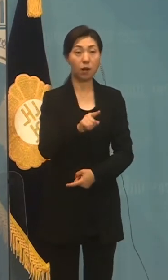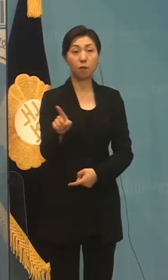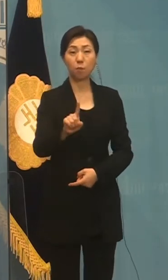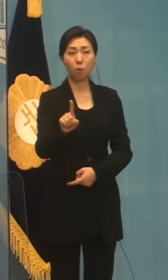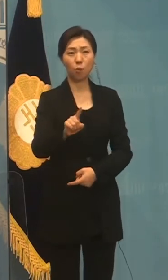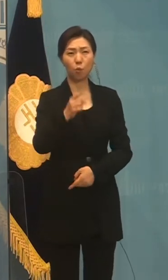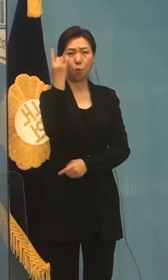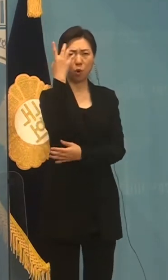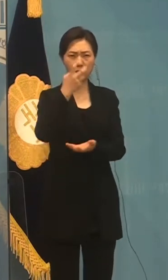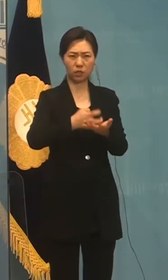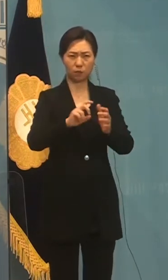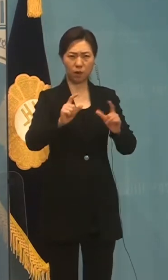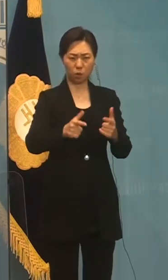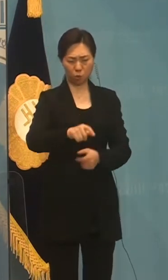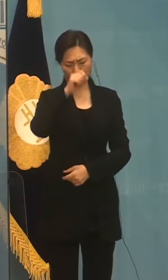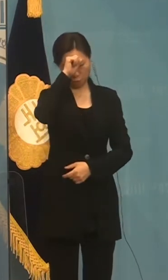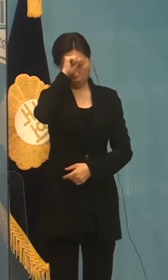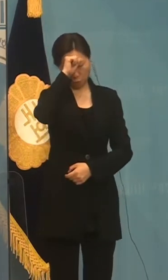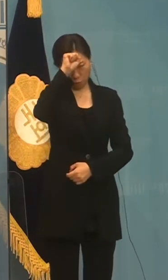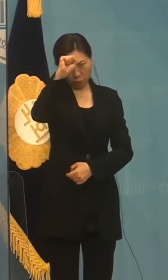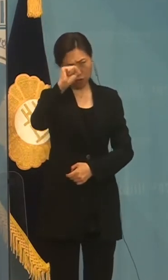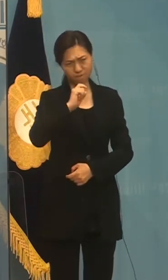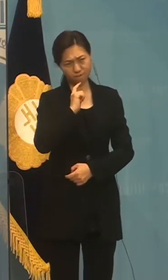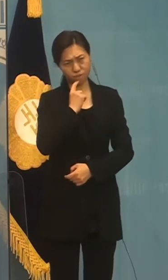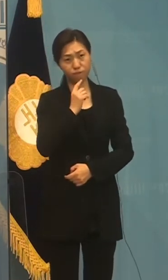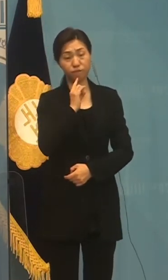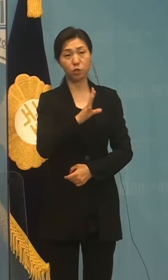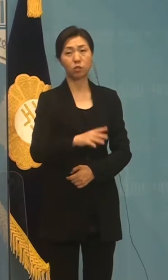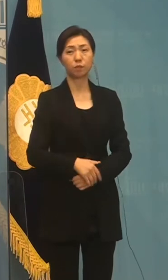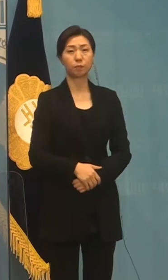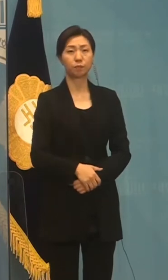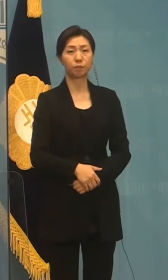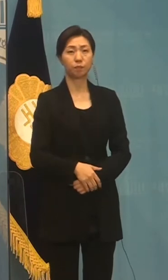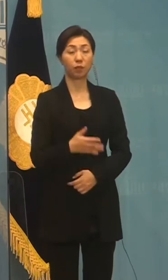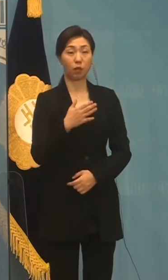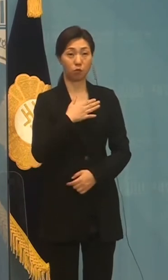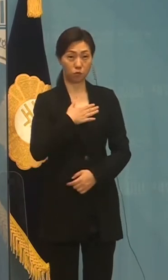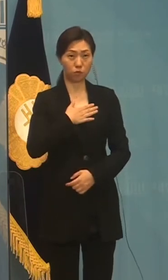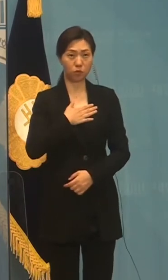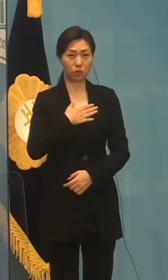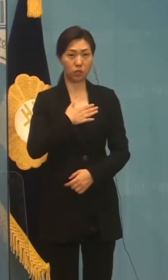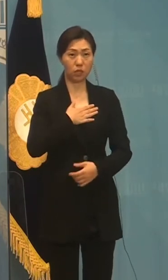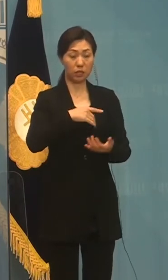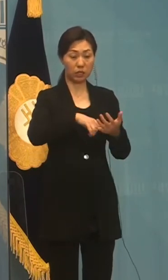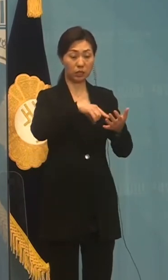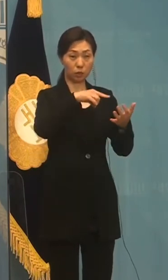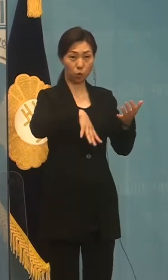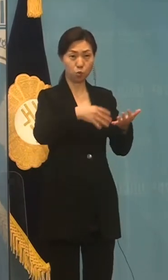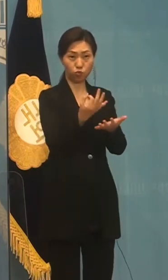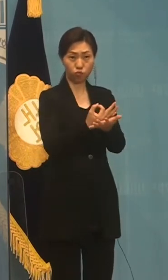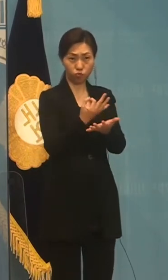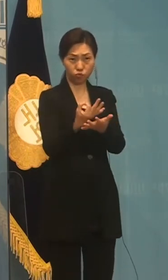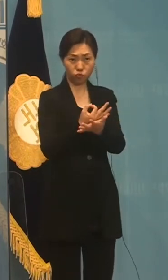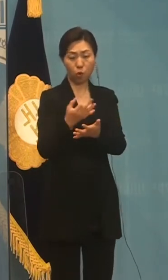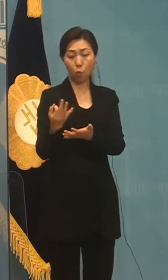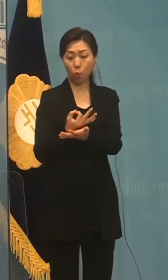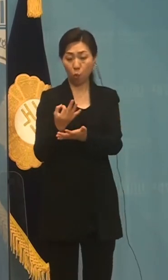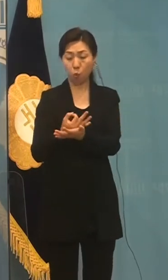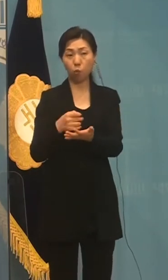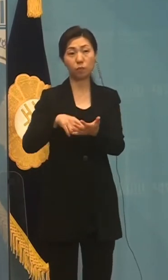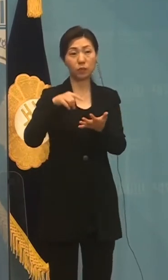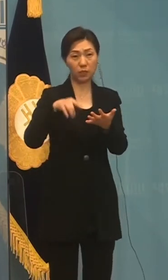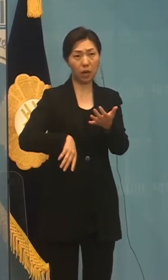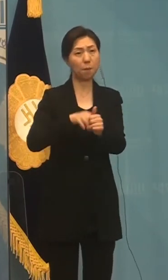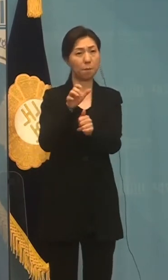아니라 고집이고 아집입니다. 물론 저 역시 소득이 있는 곳에 과세가 있다는 조세